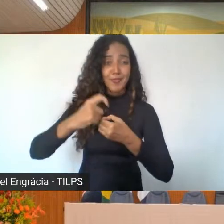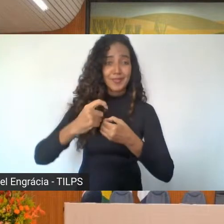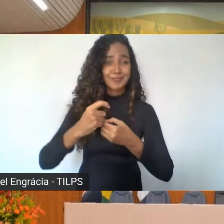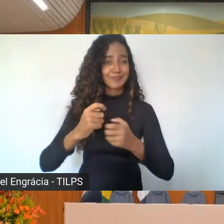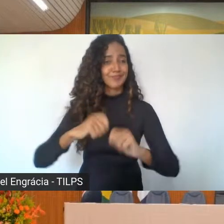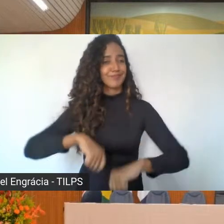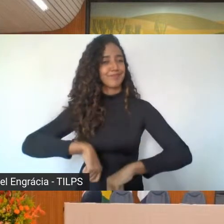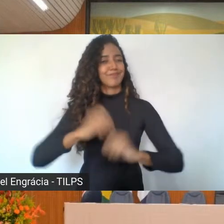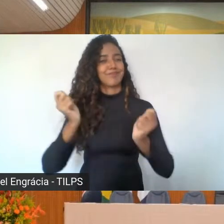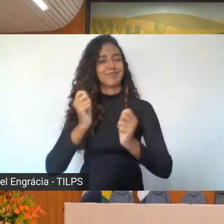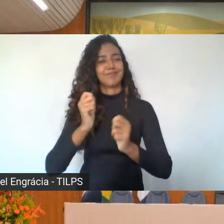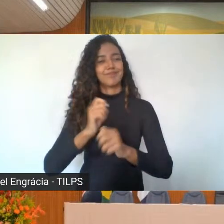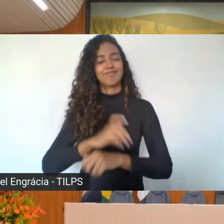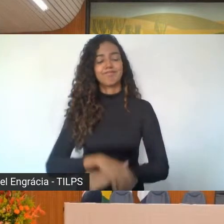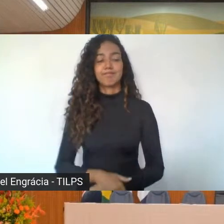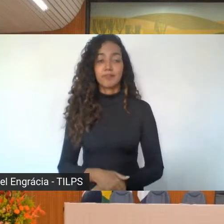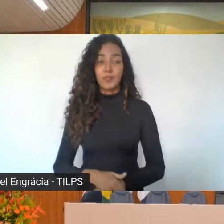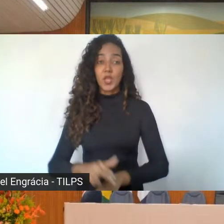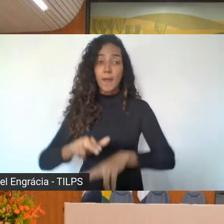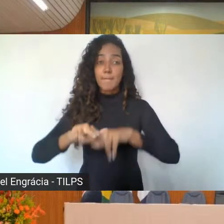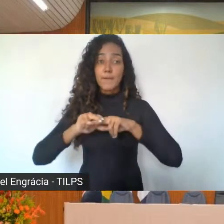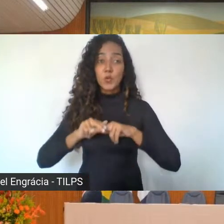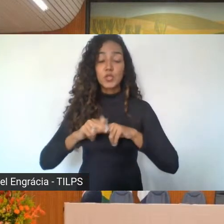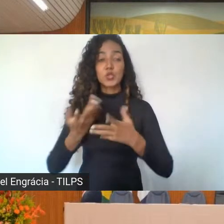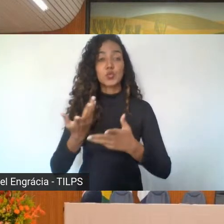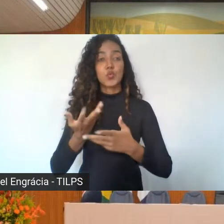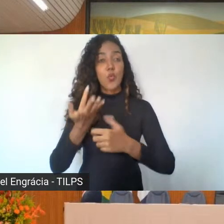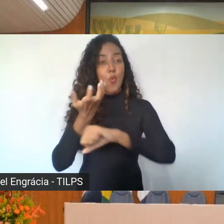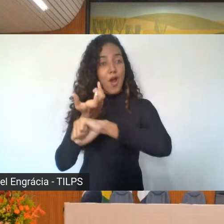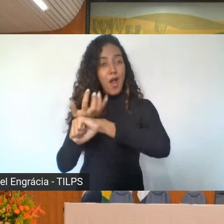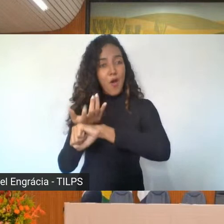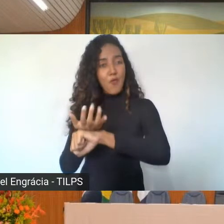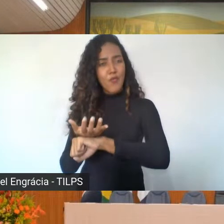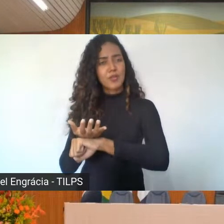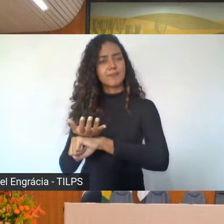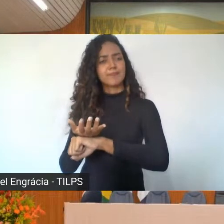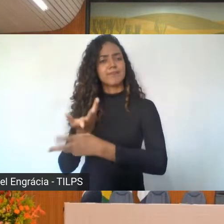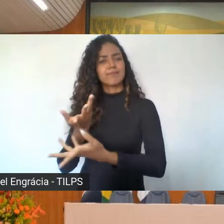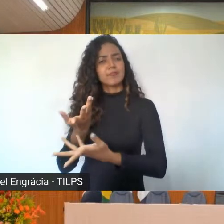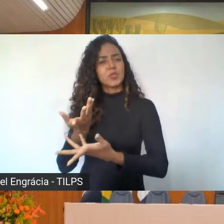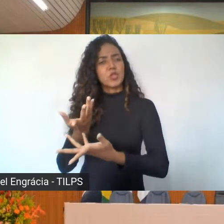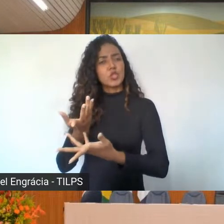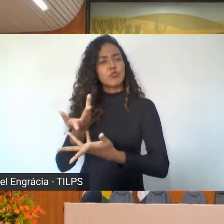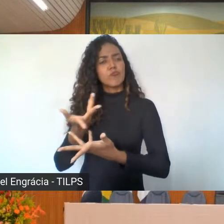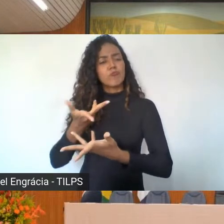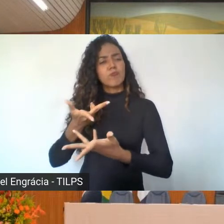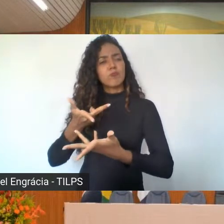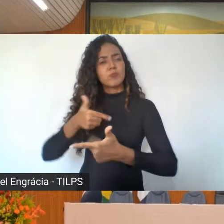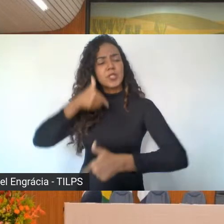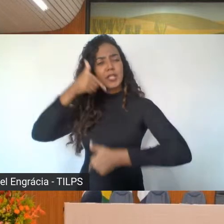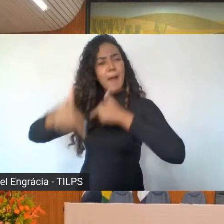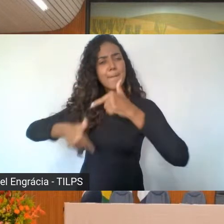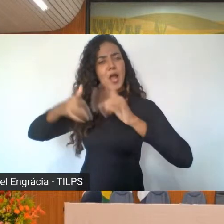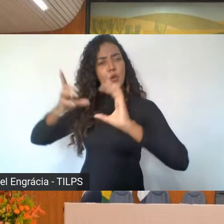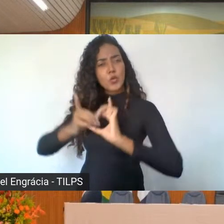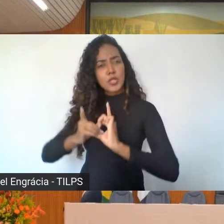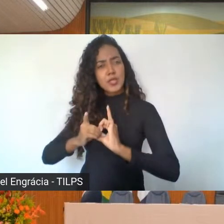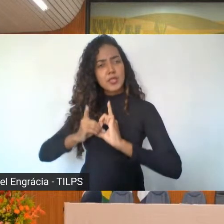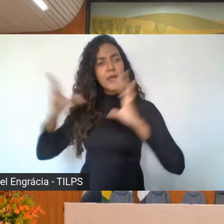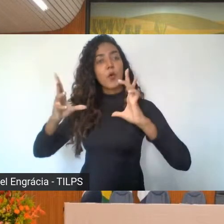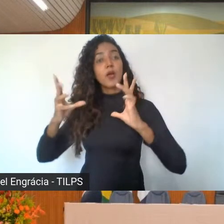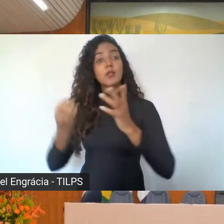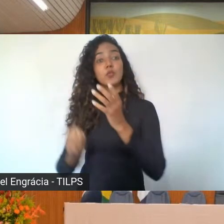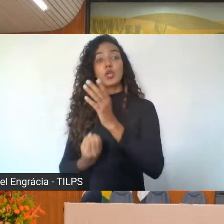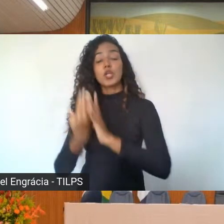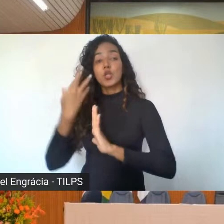que a Universidade Federal Rural de Pernambuco, num processo de extremamente democrática, construiu protocolos de